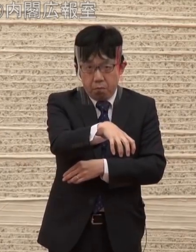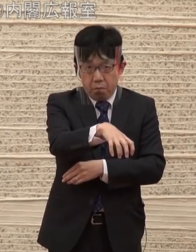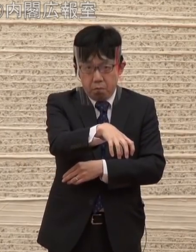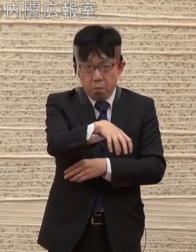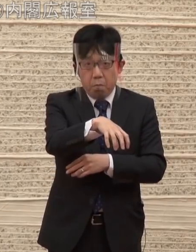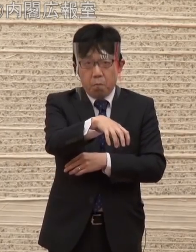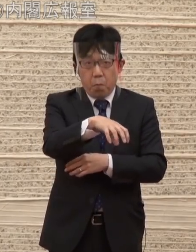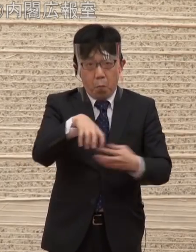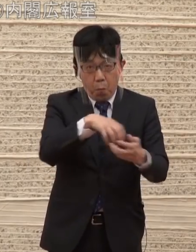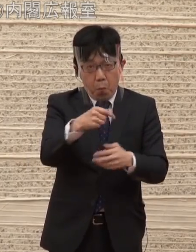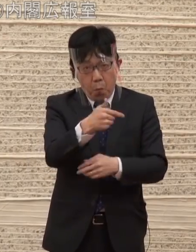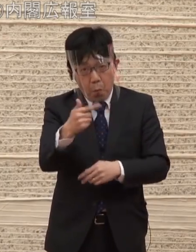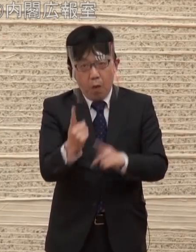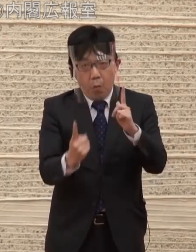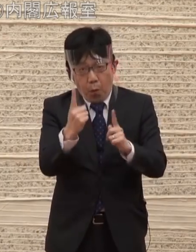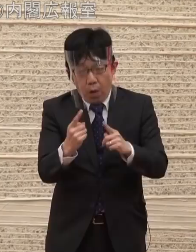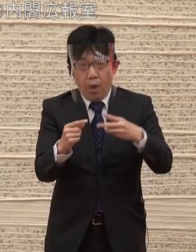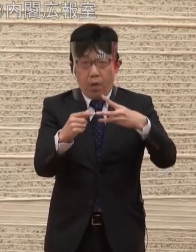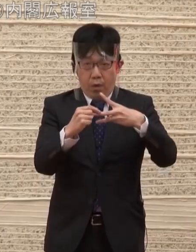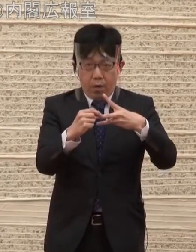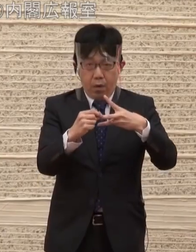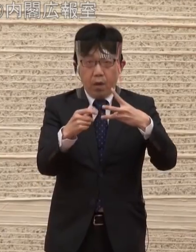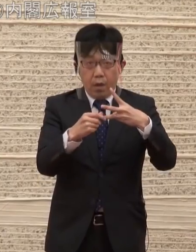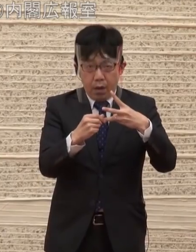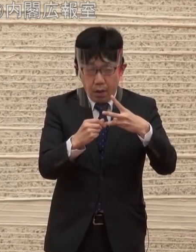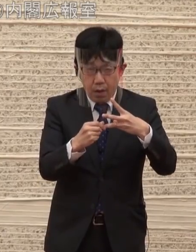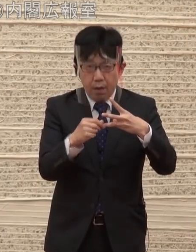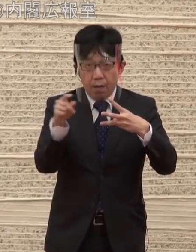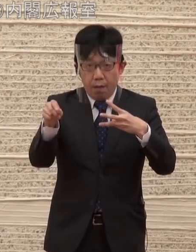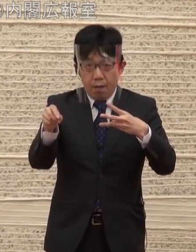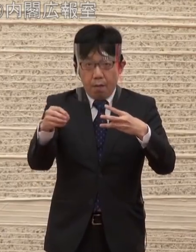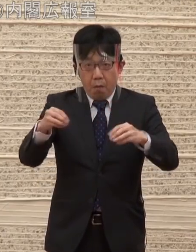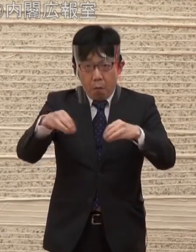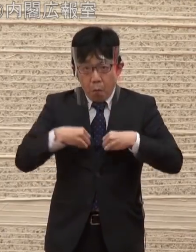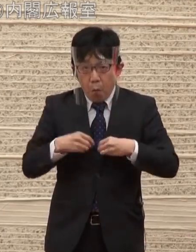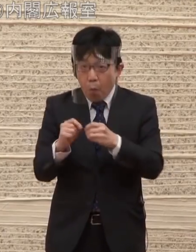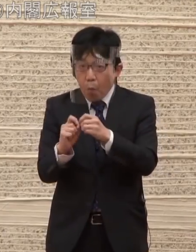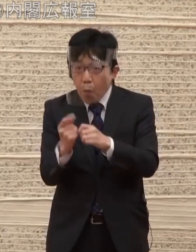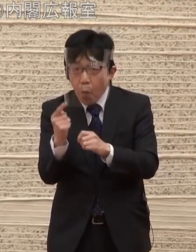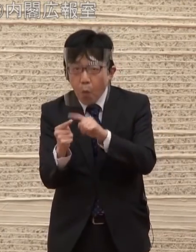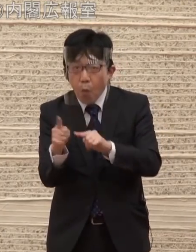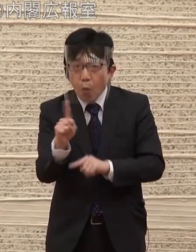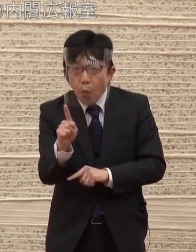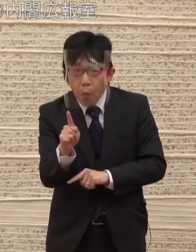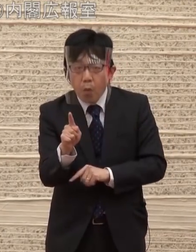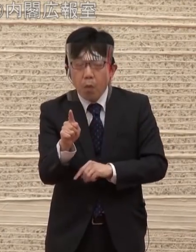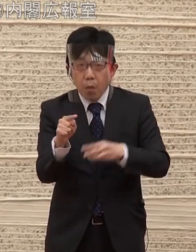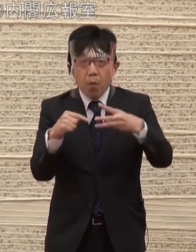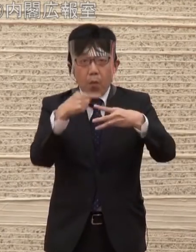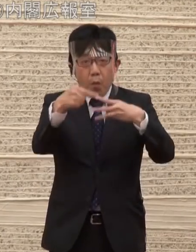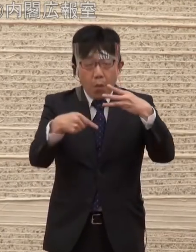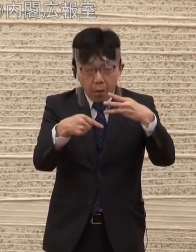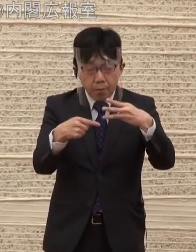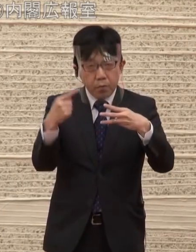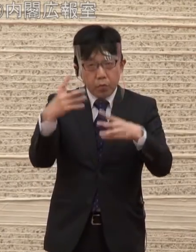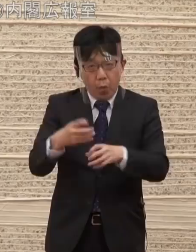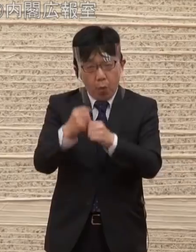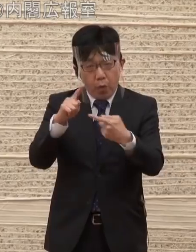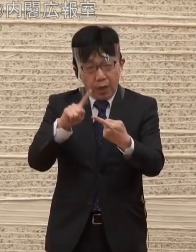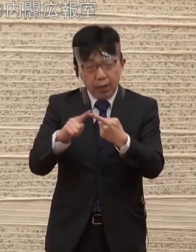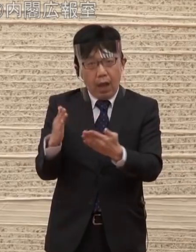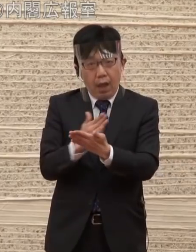状況とですねそして監視体制等々について総合的に判断をして頂いたというふうに